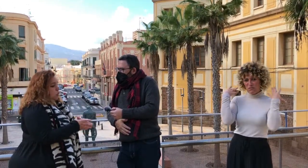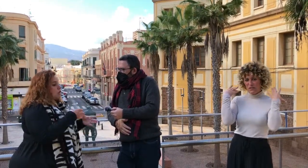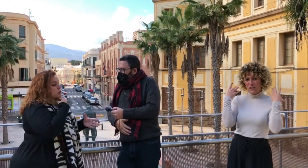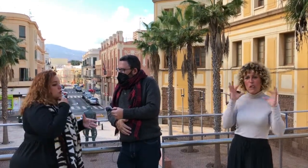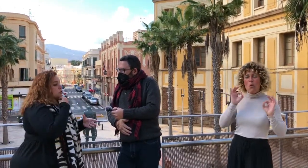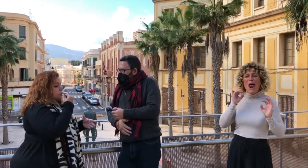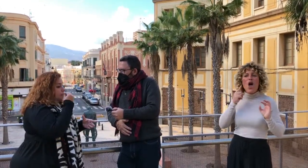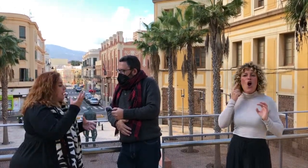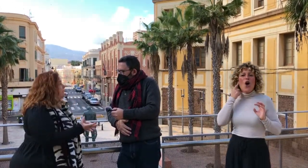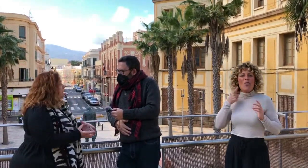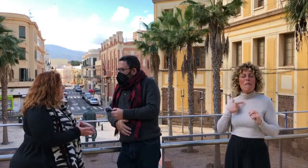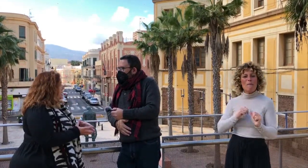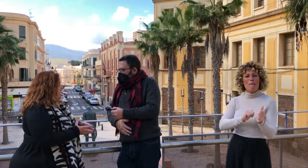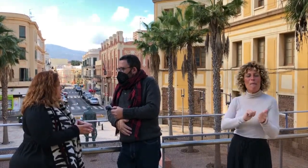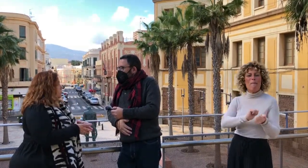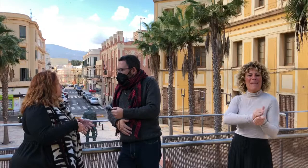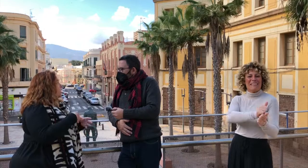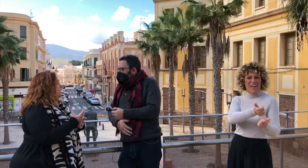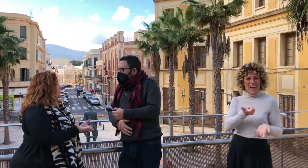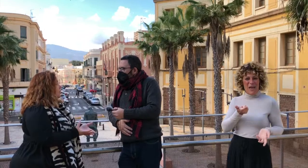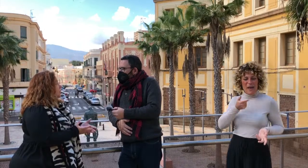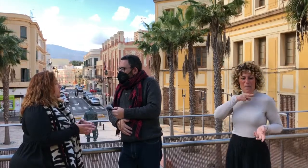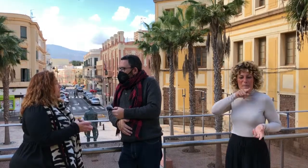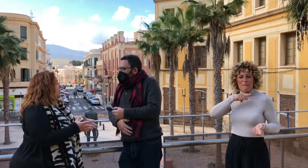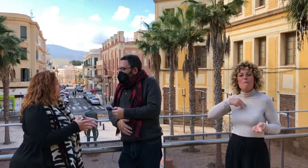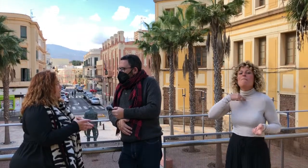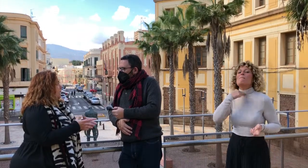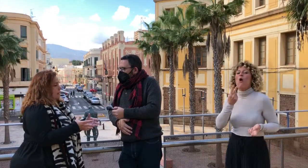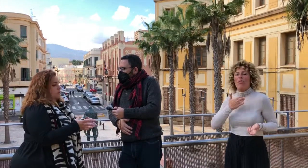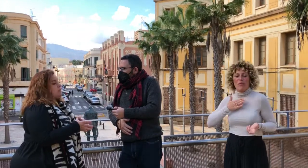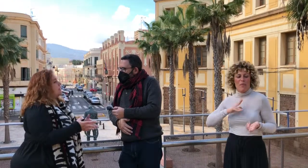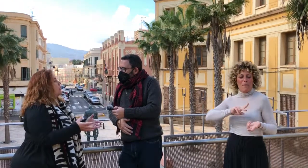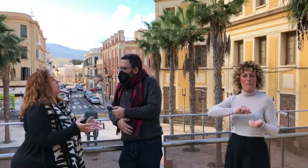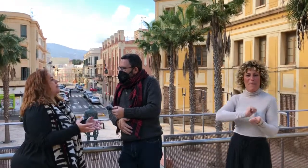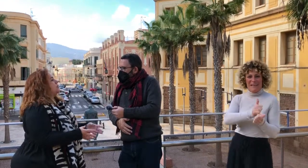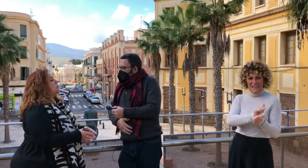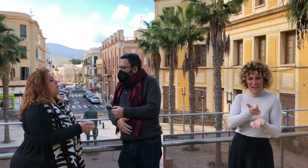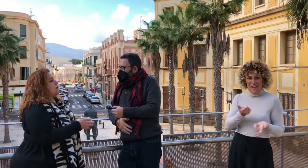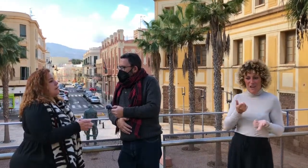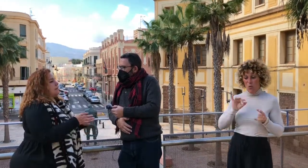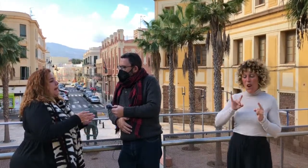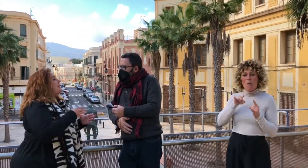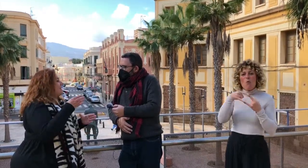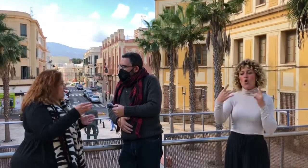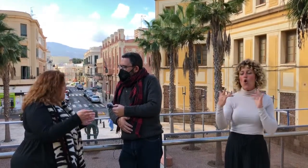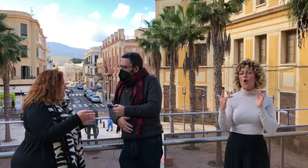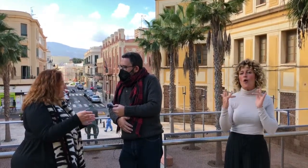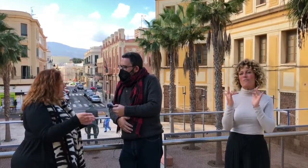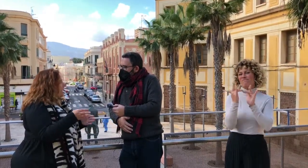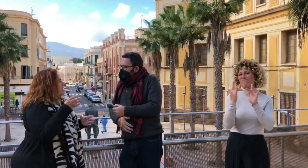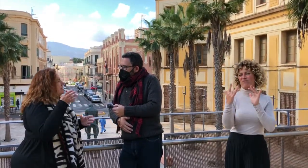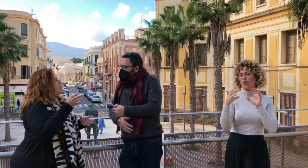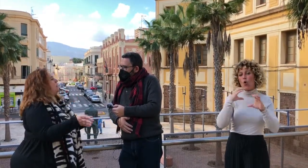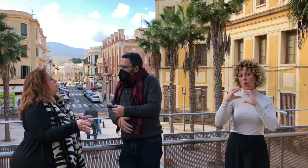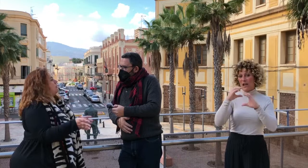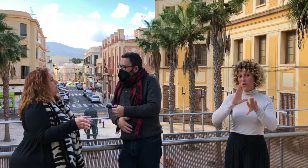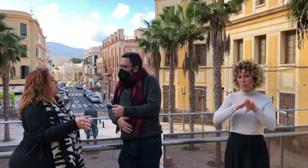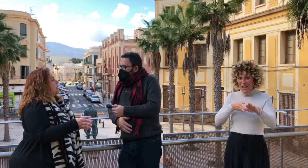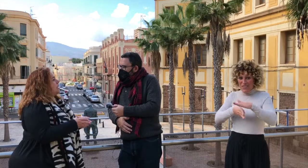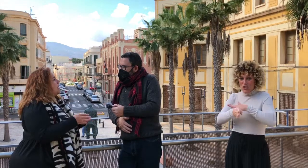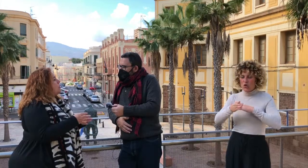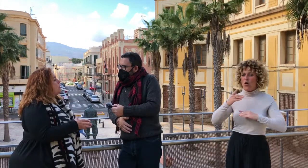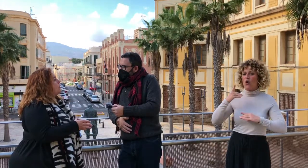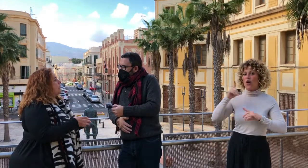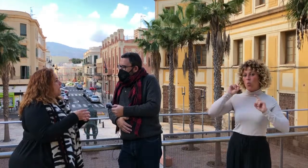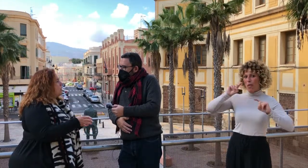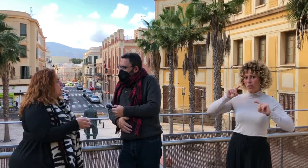somos sus oídos, sus palabras. Claro, claro. Todo el entendimiento, es que es el puente de comunicación para acceder a esa educación.